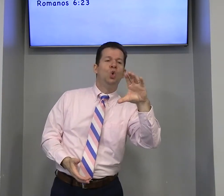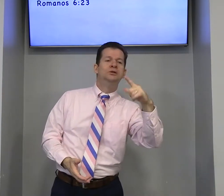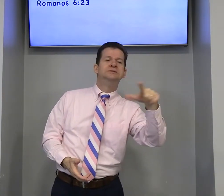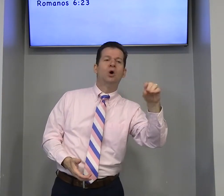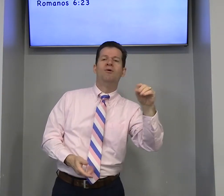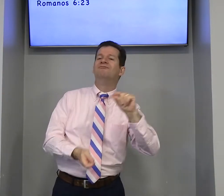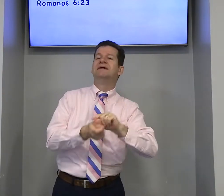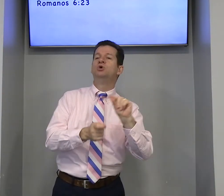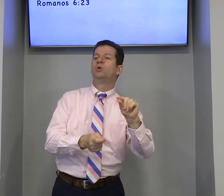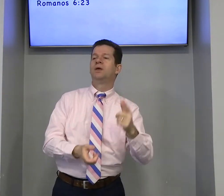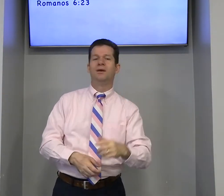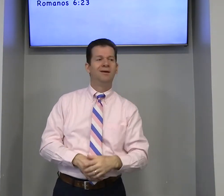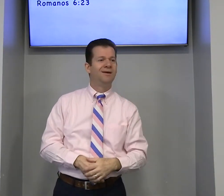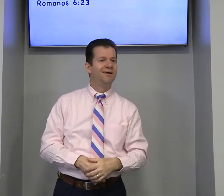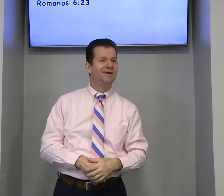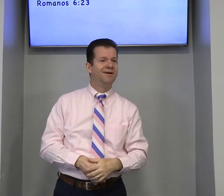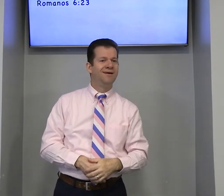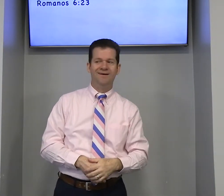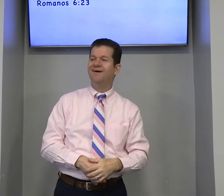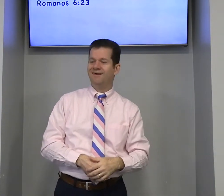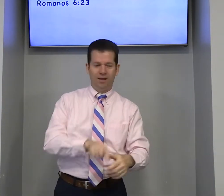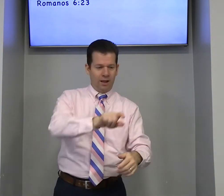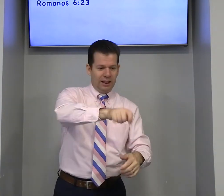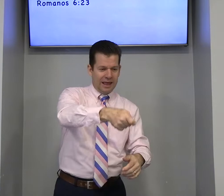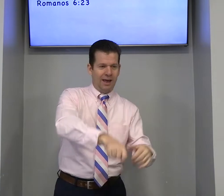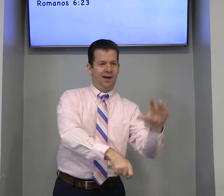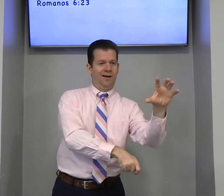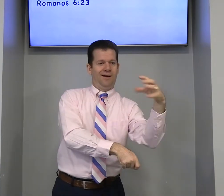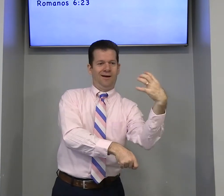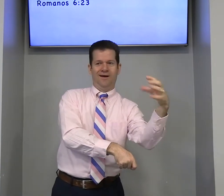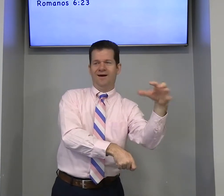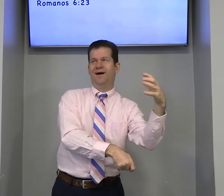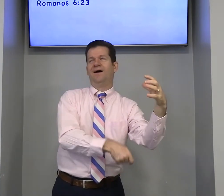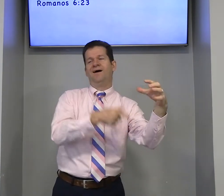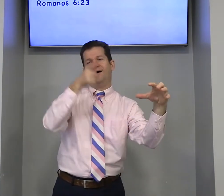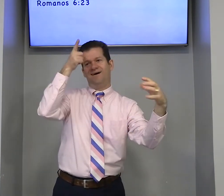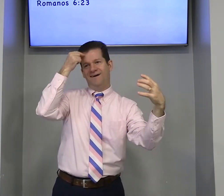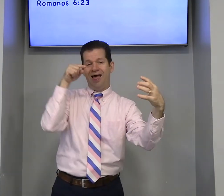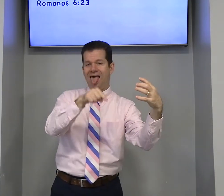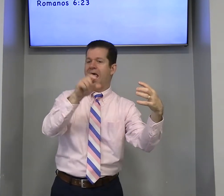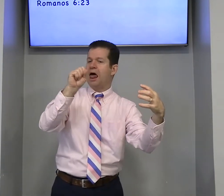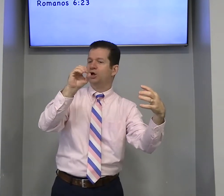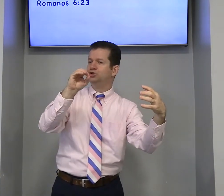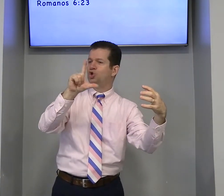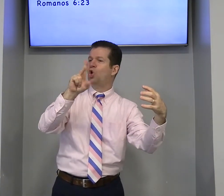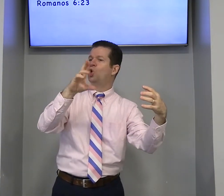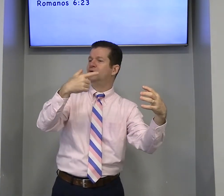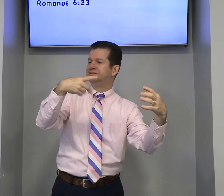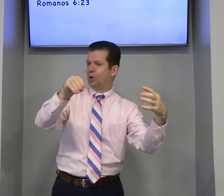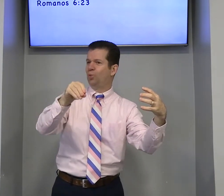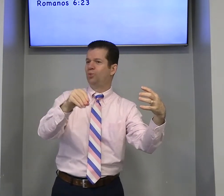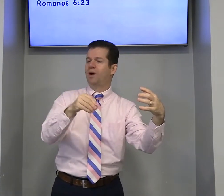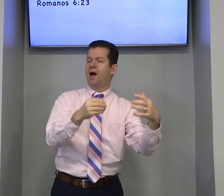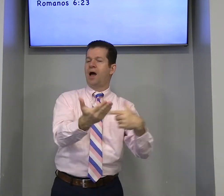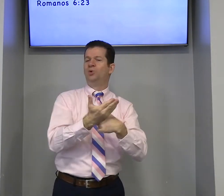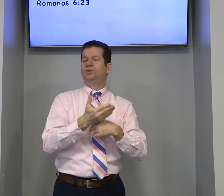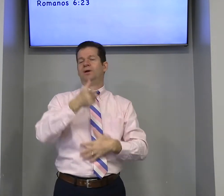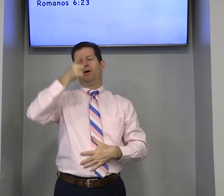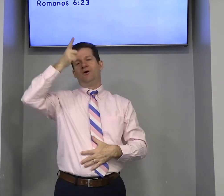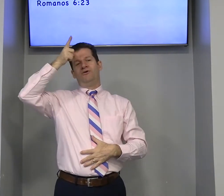é a solução? Fazer o quê? Liga o ventilador. Essa é a solução do